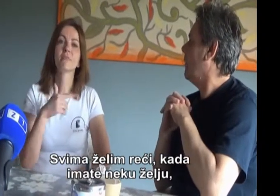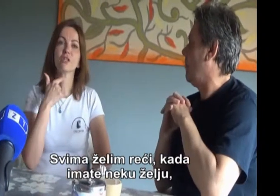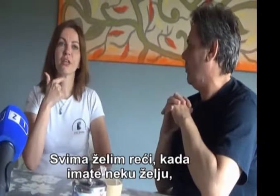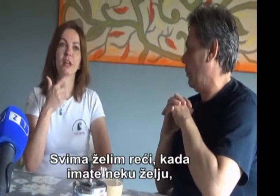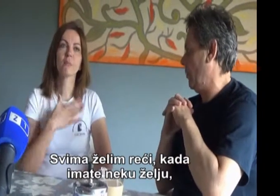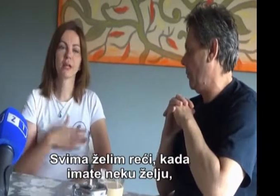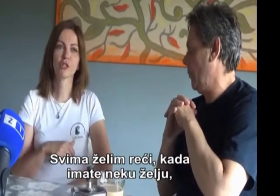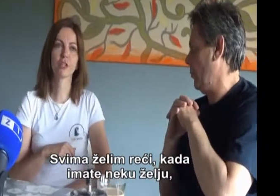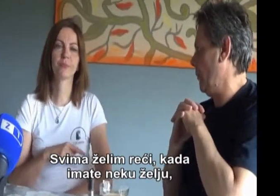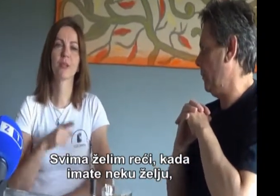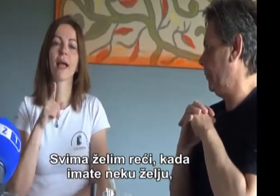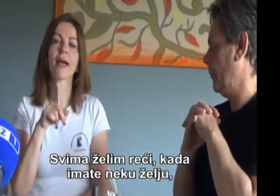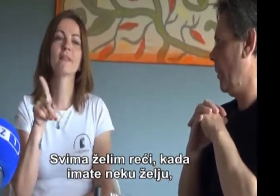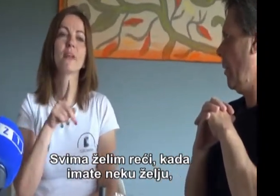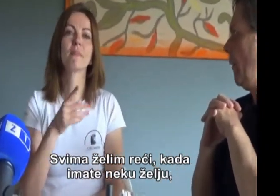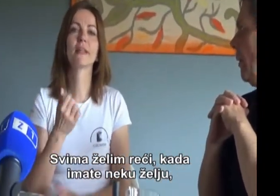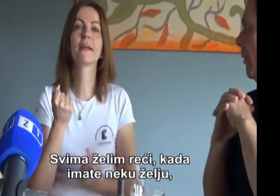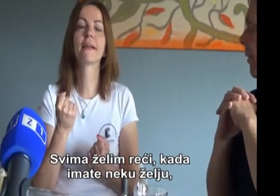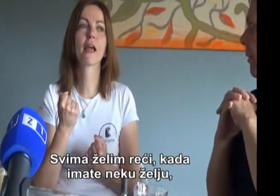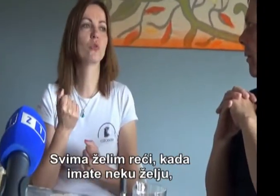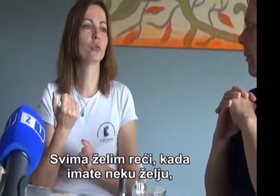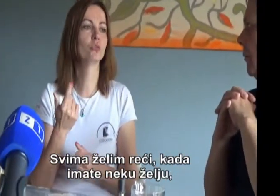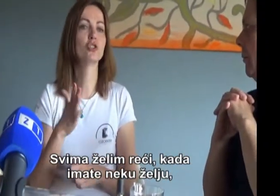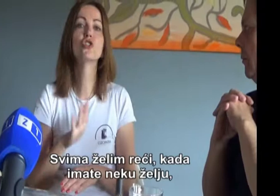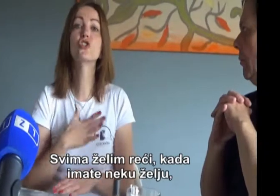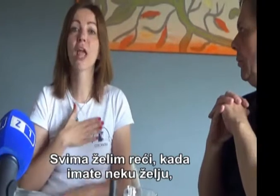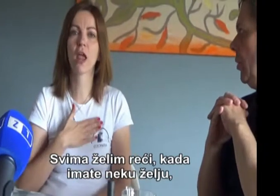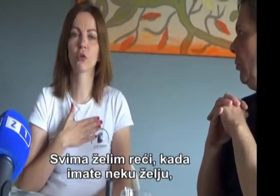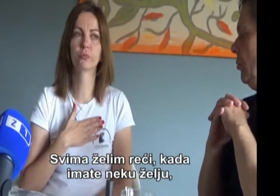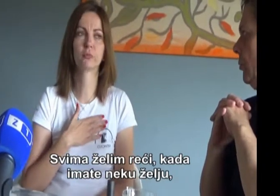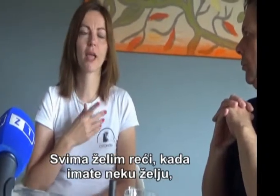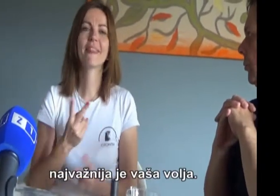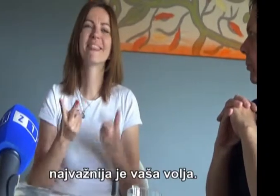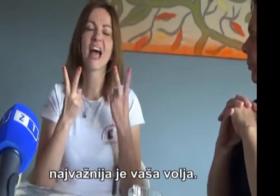Svima želim reći, kad imate neku želju,